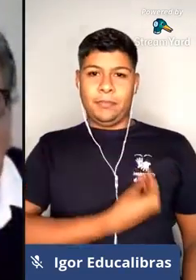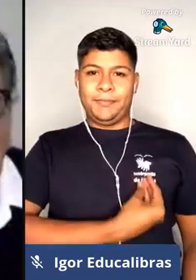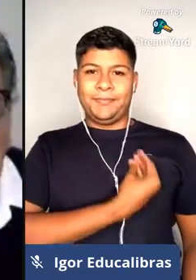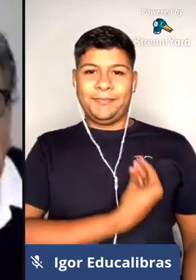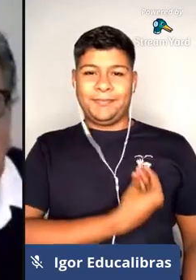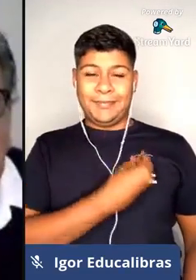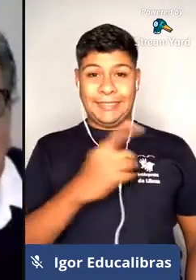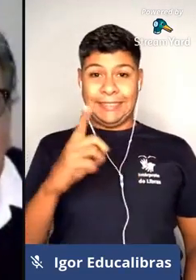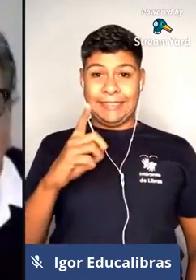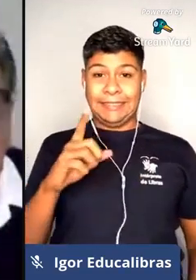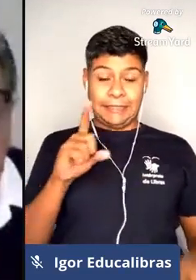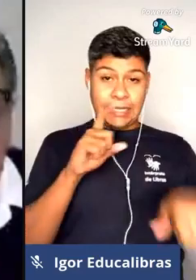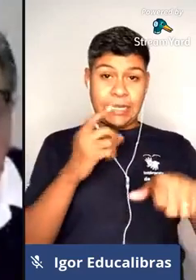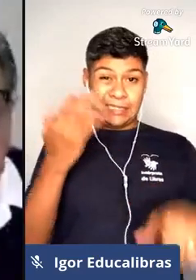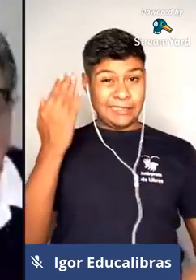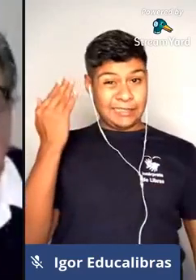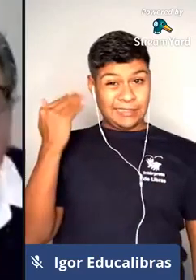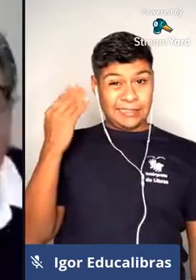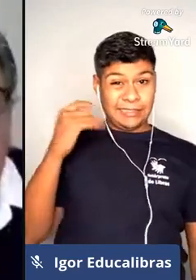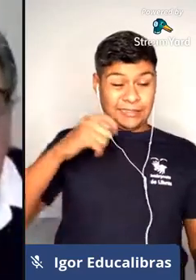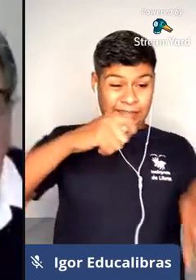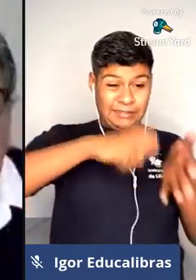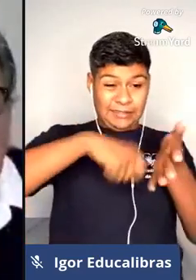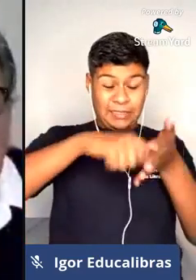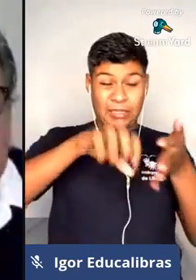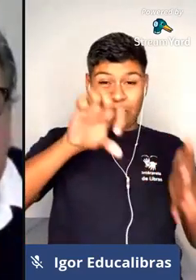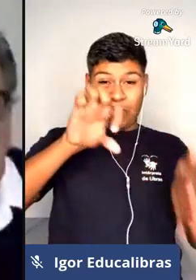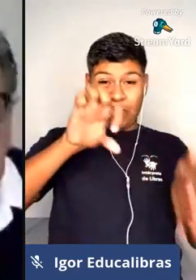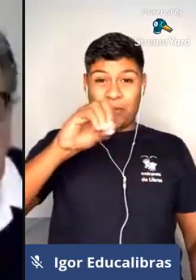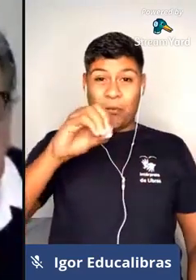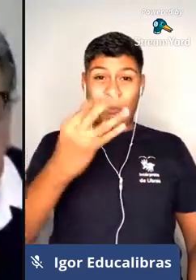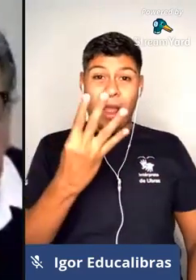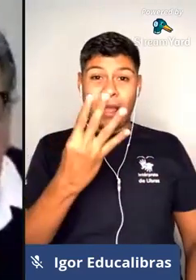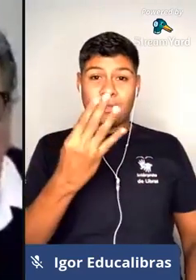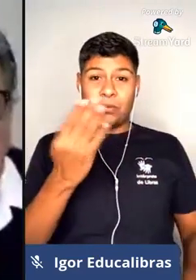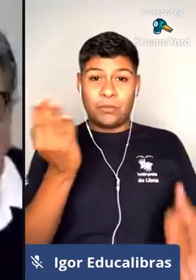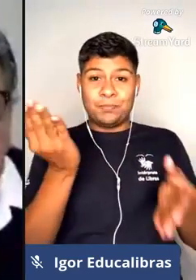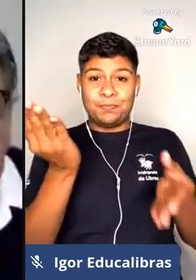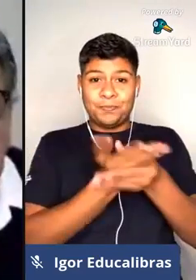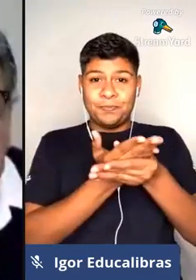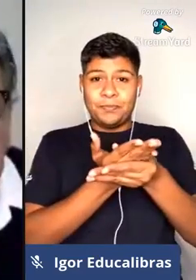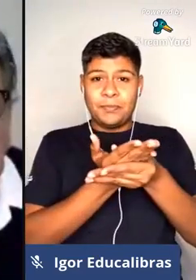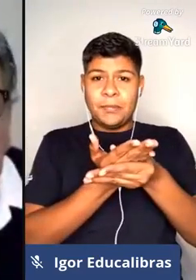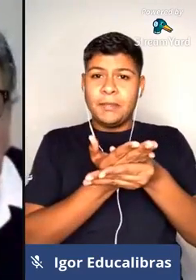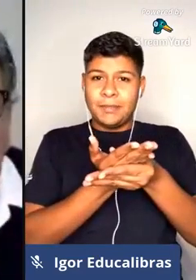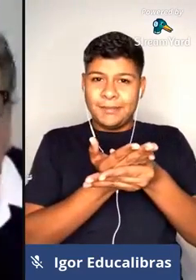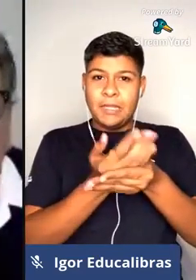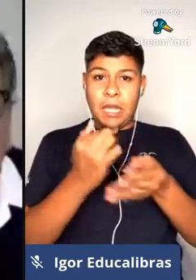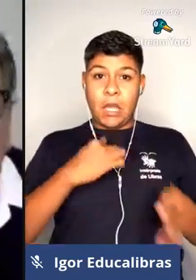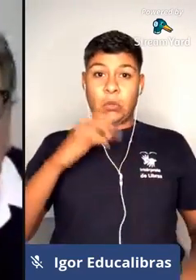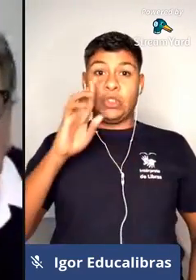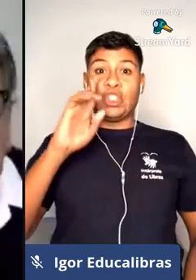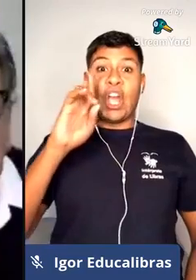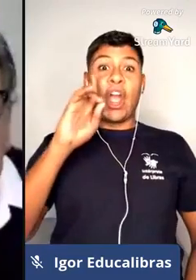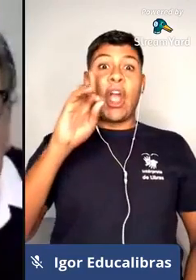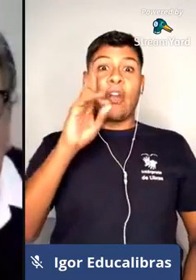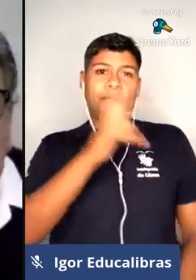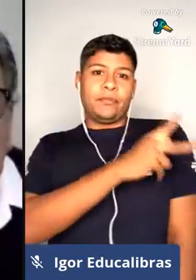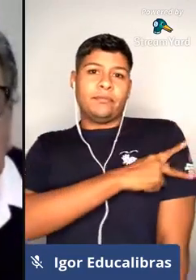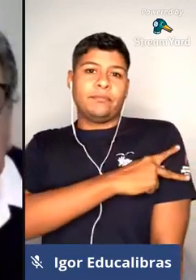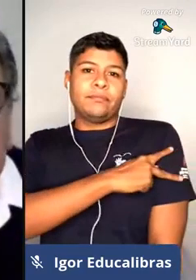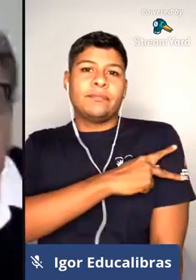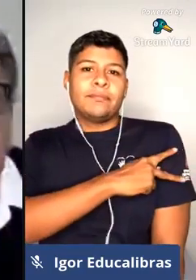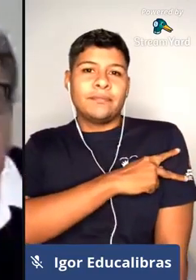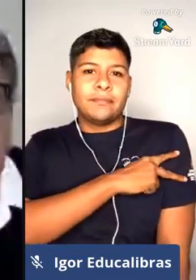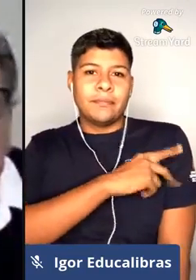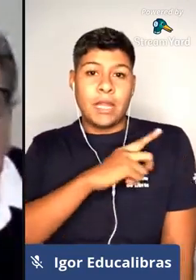tempo, eu assinei 904 processos como chefe de gabinete. Eu tenho